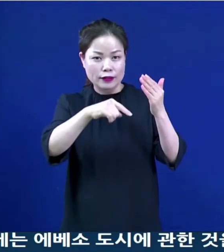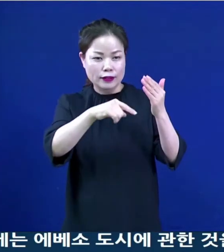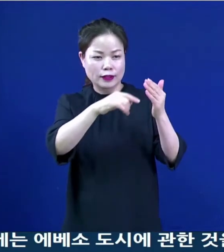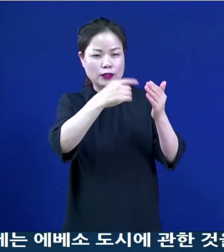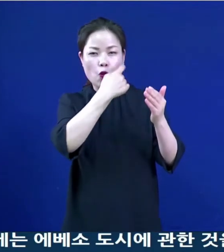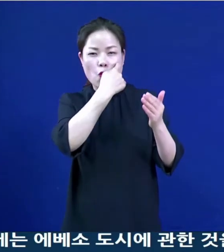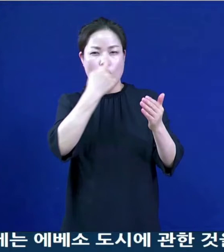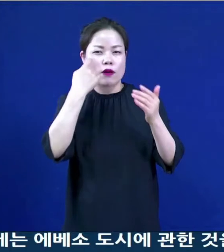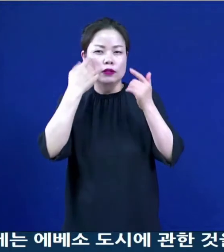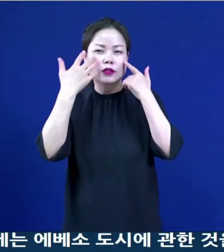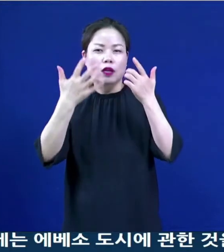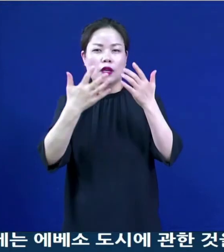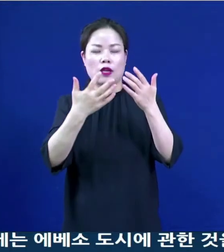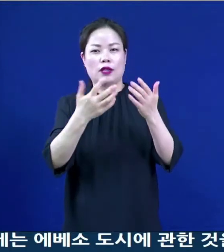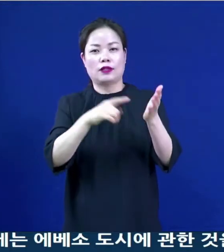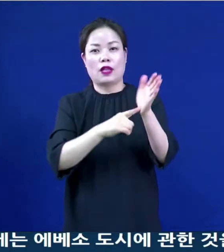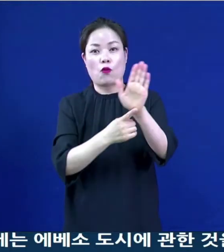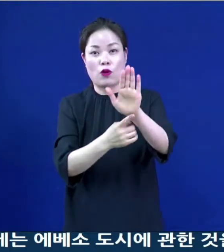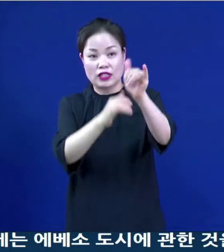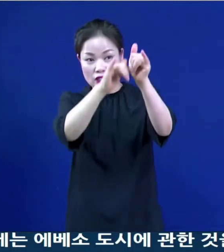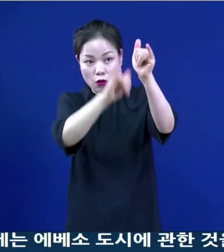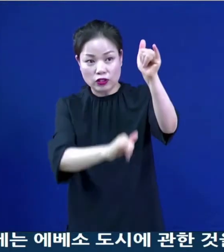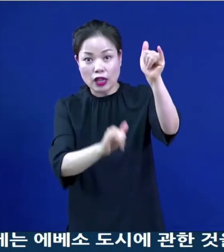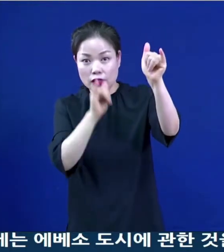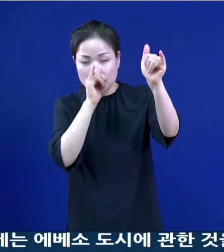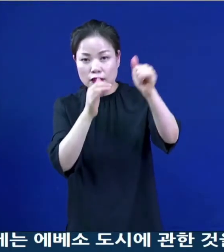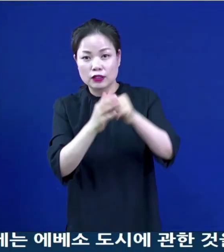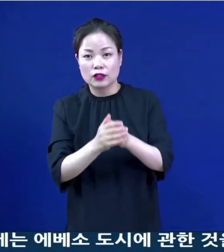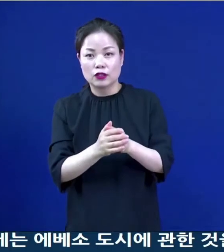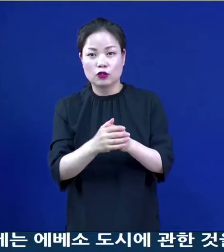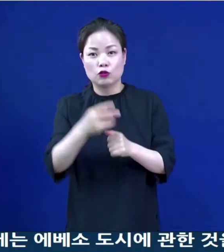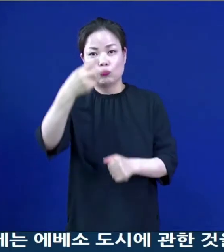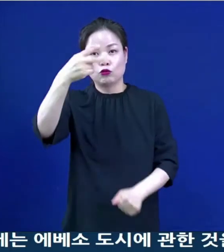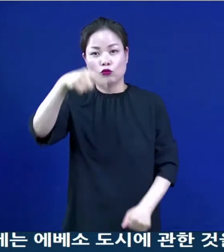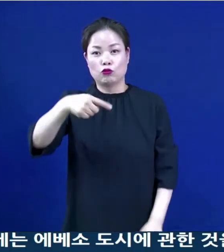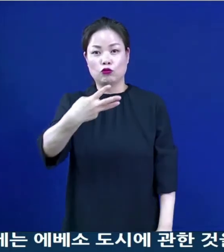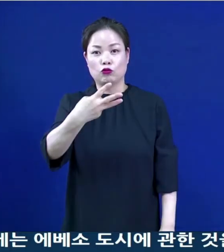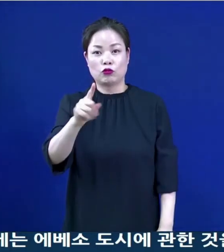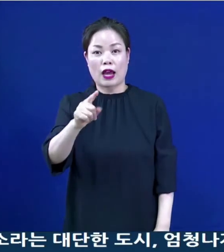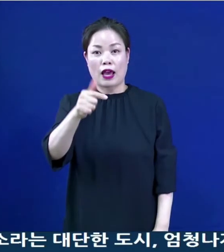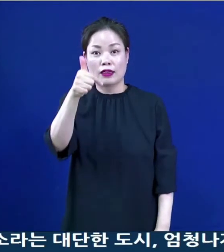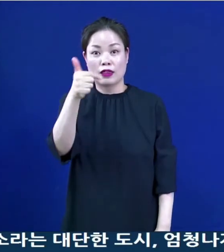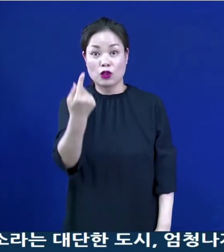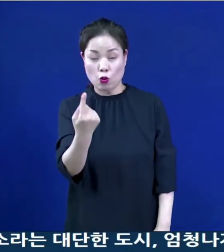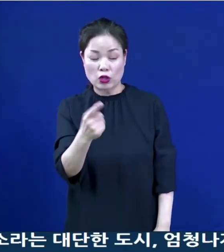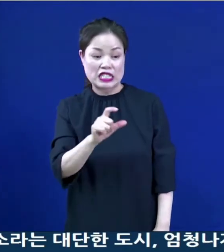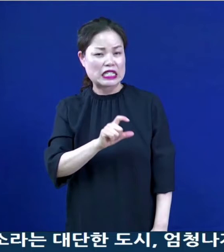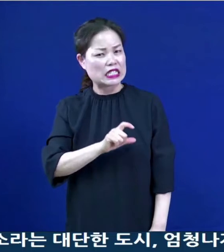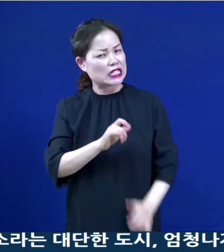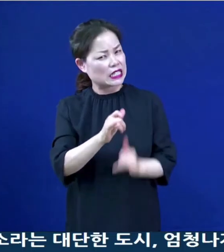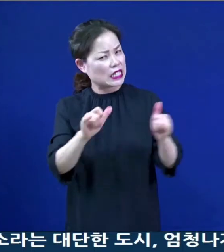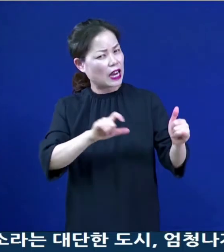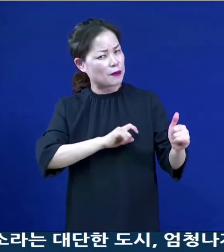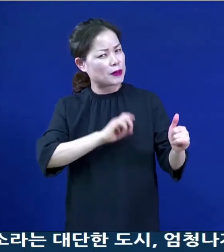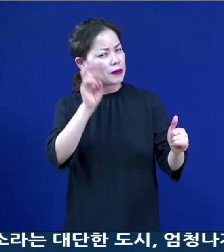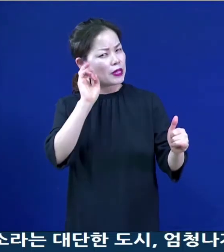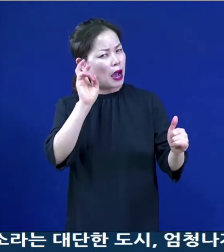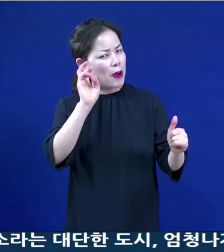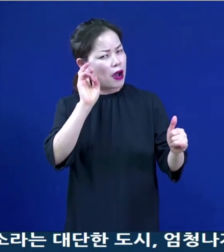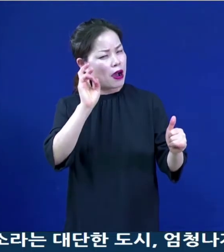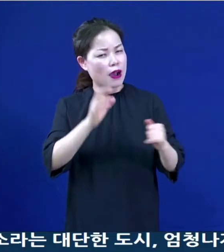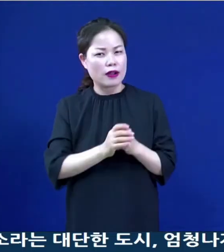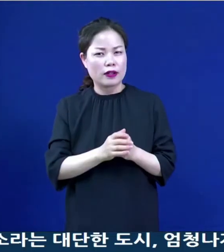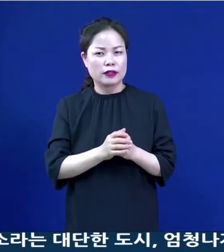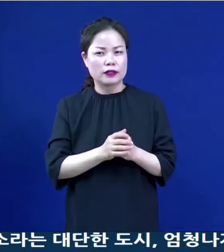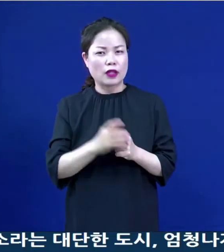되는 사실입니다. 이 두란노는 사람 이름일 가능성도 있어요. 그래서 이 두란노 서원이 어떻게